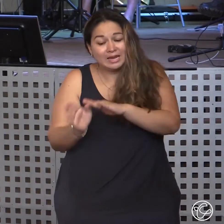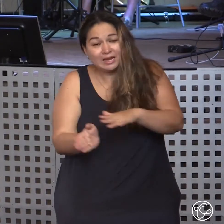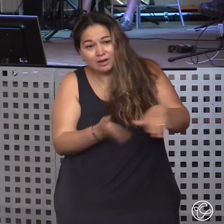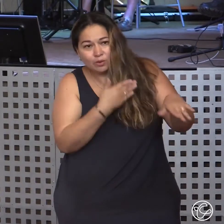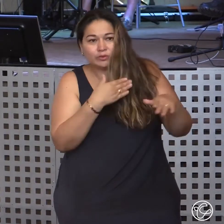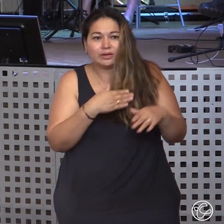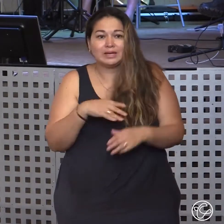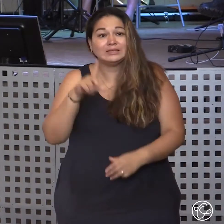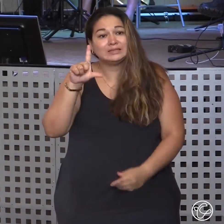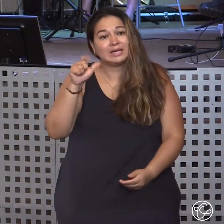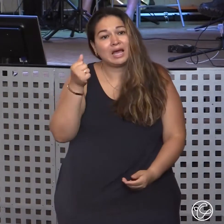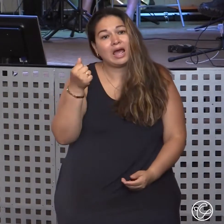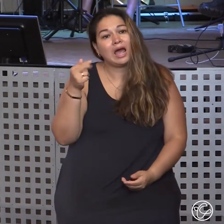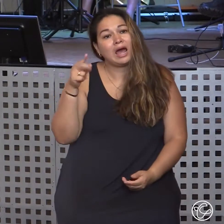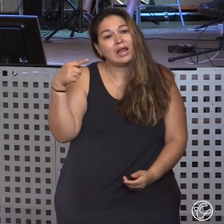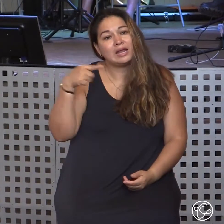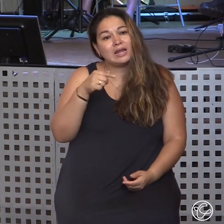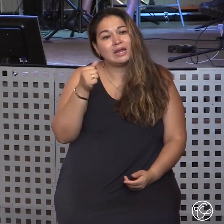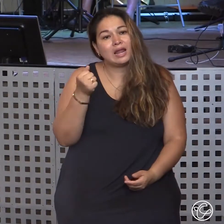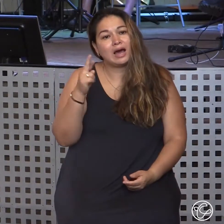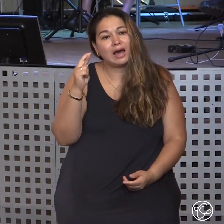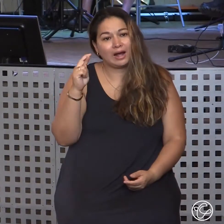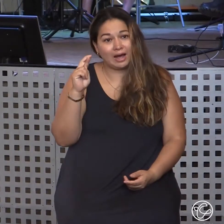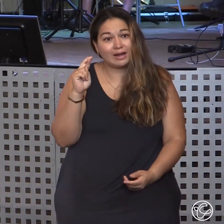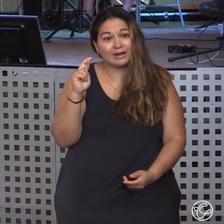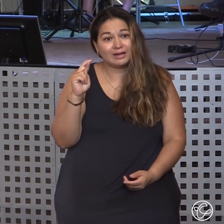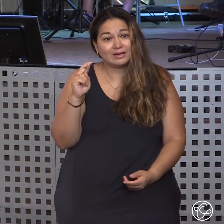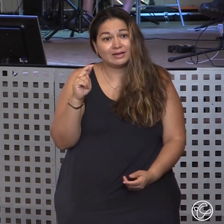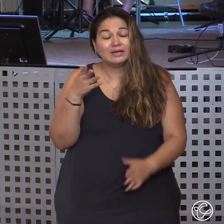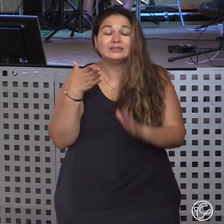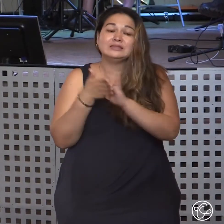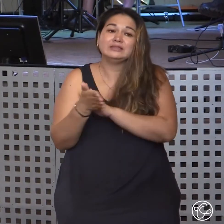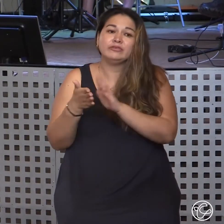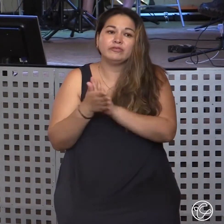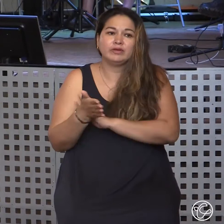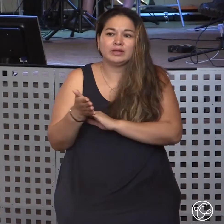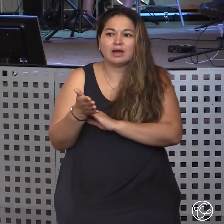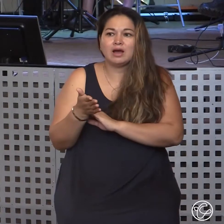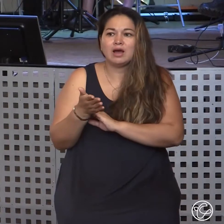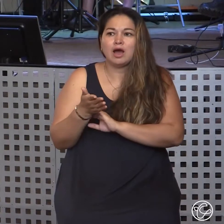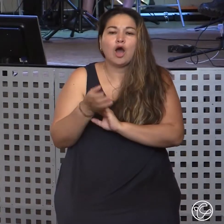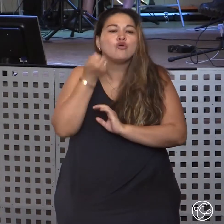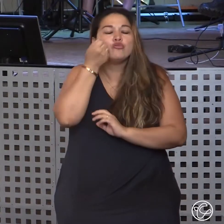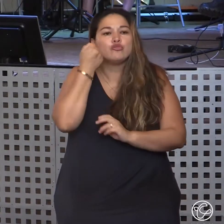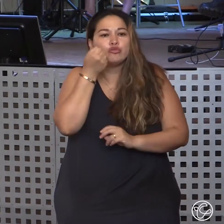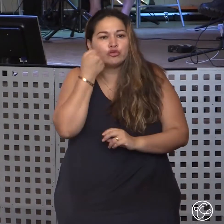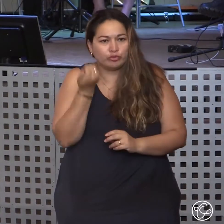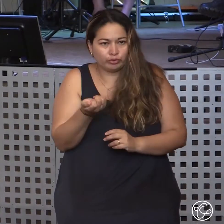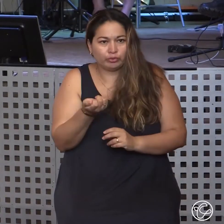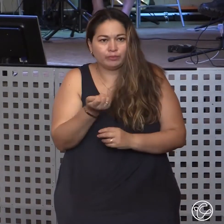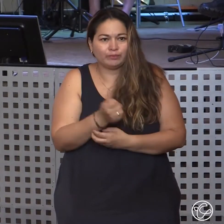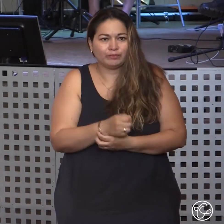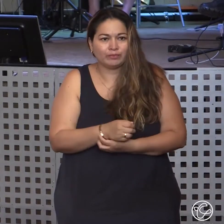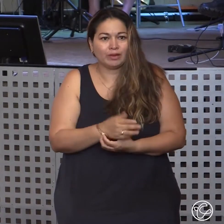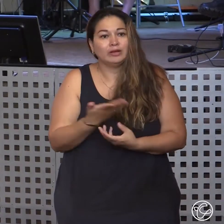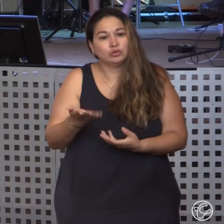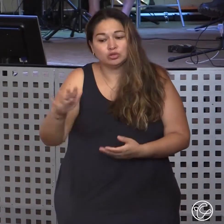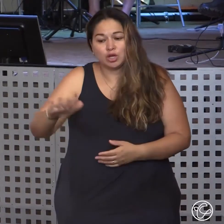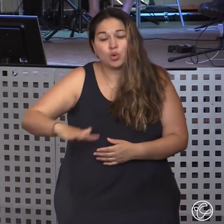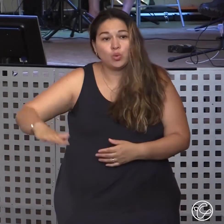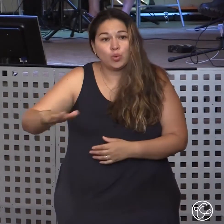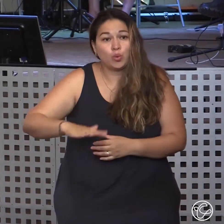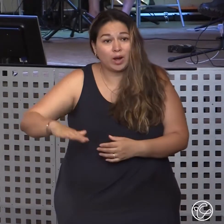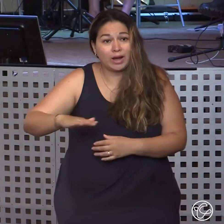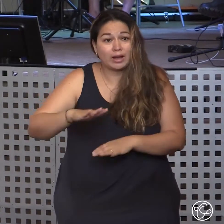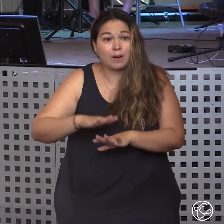uvas, etcétera, y se consigue hacer vino. ¿Por qué hago esta diferencia? Para hacerte ver que hay que hacer espacio